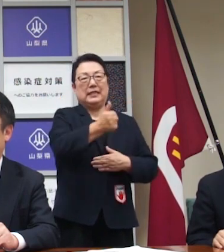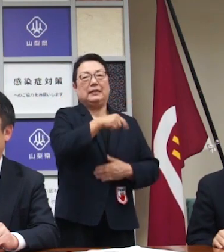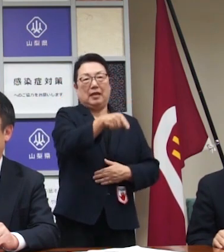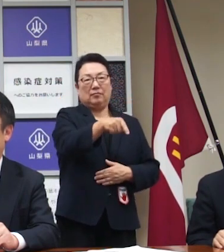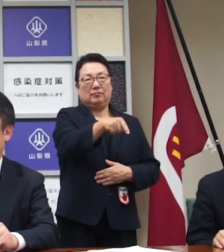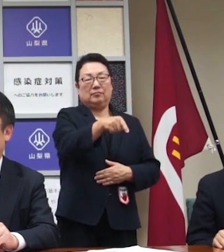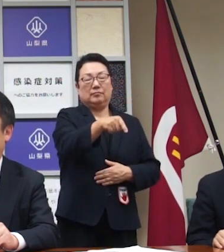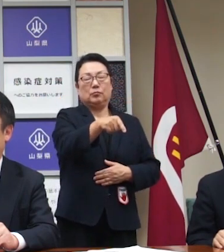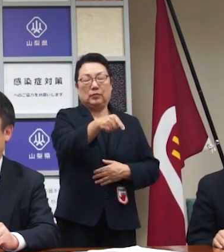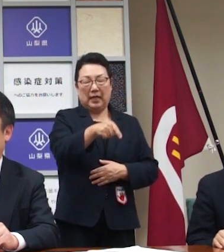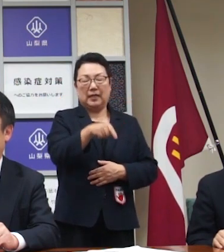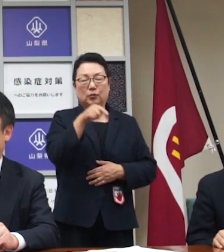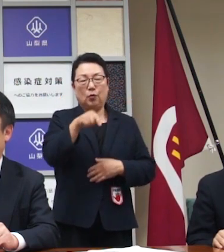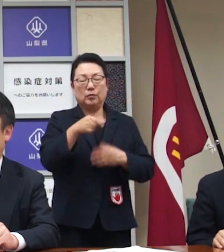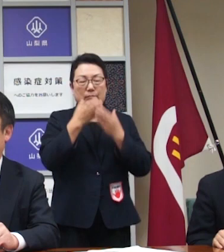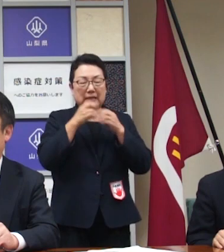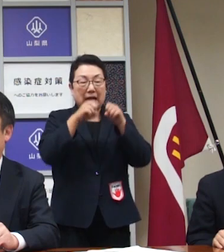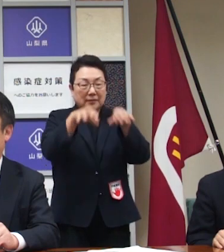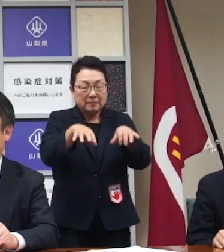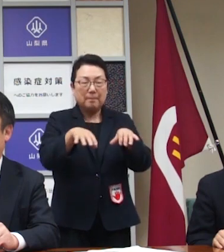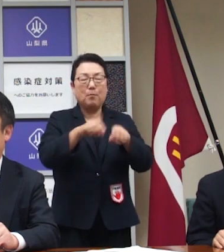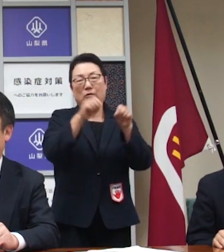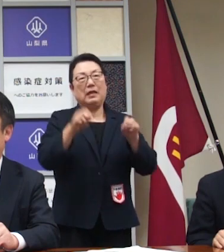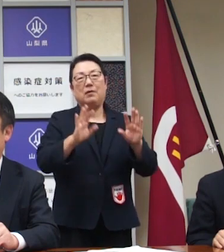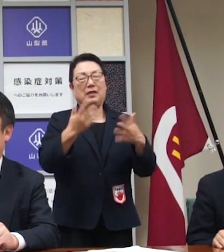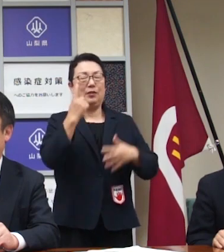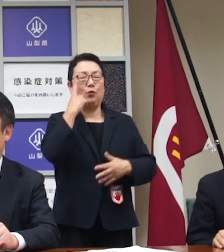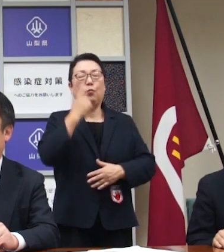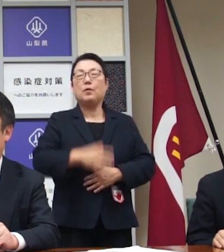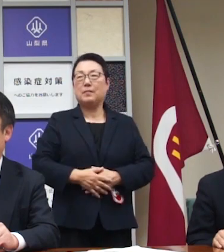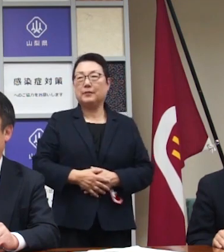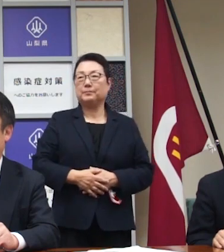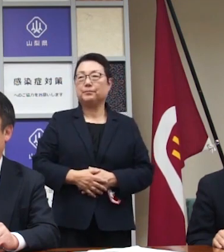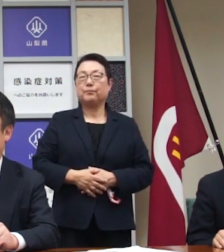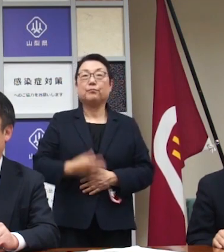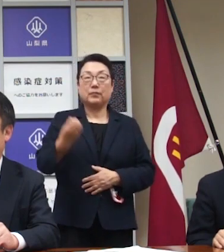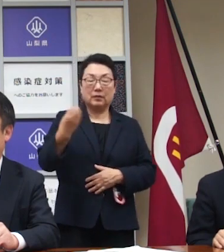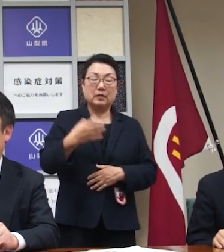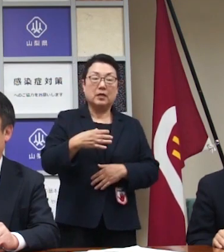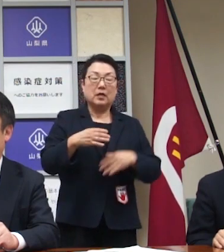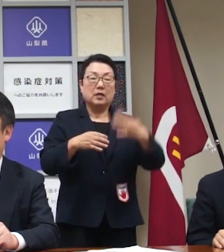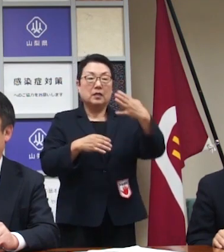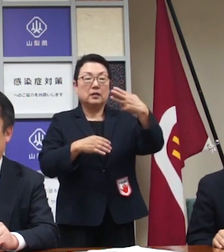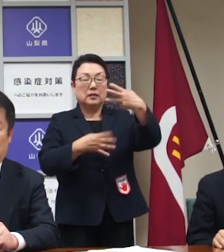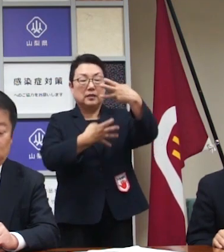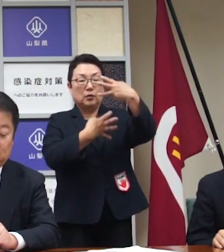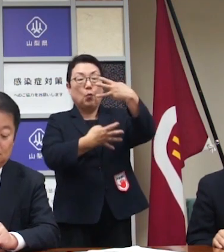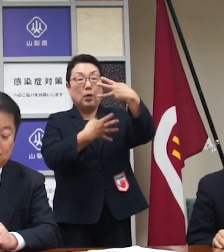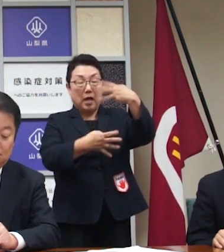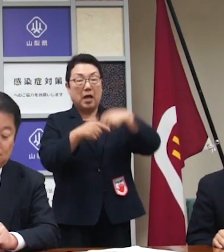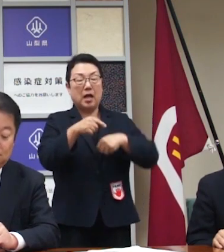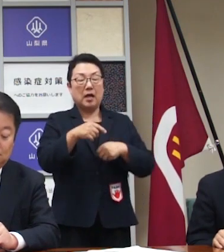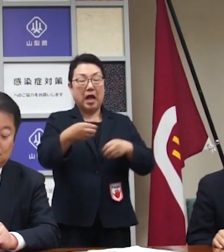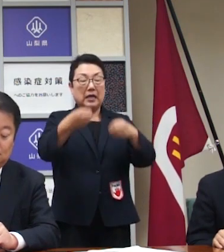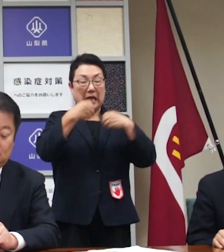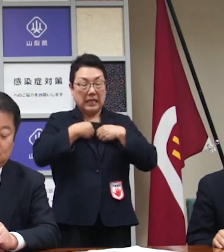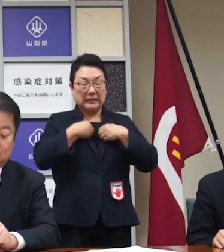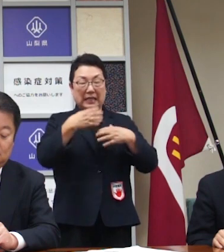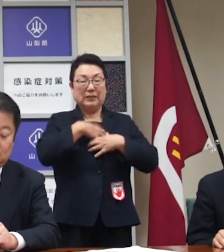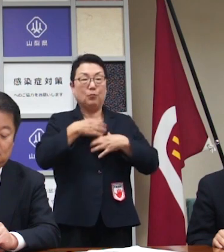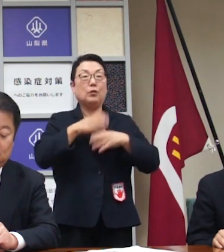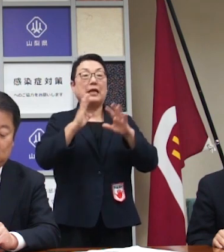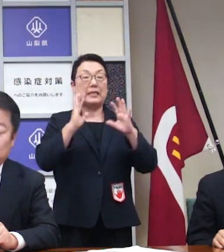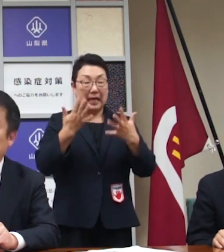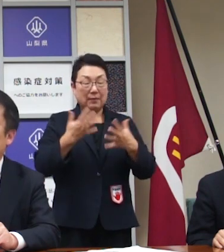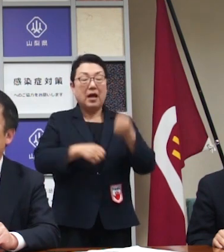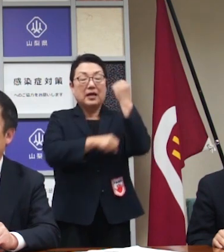、そういう問題はないと思っています。 ということはあれですね、4日の医療機関のところで感染の恐れがないというのは、まあ、基本的